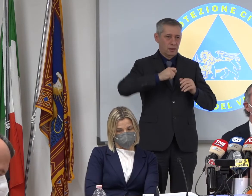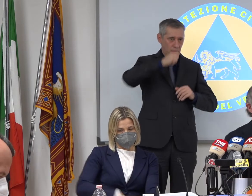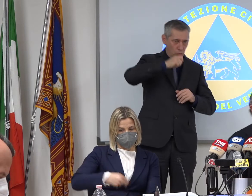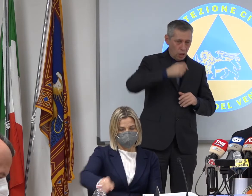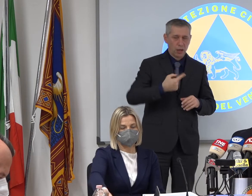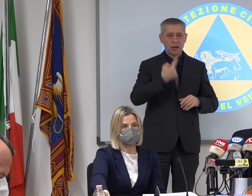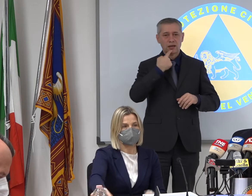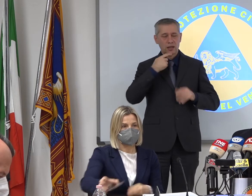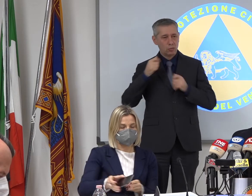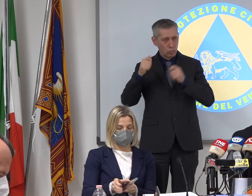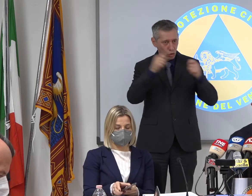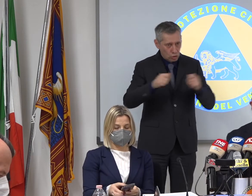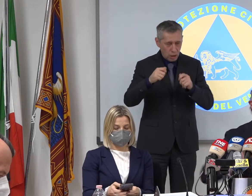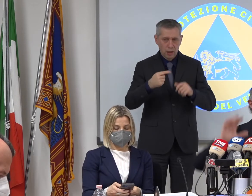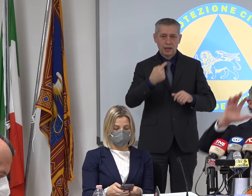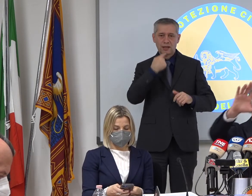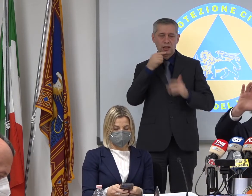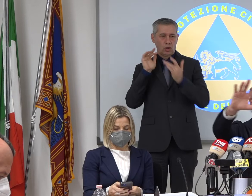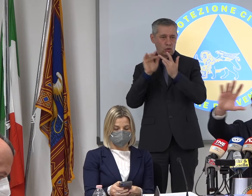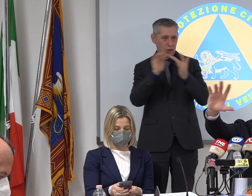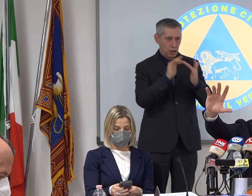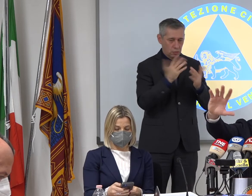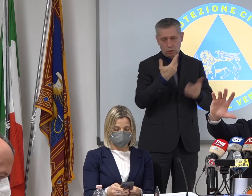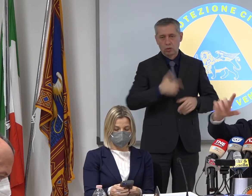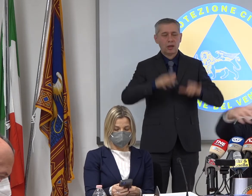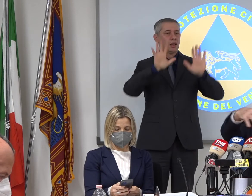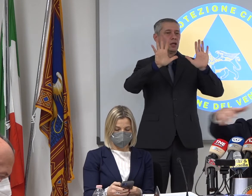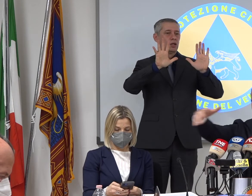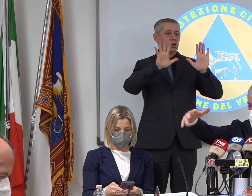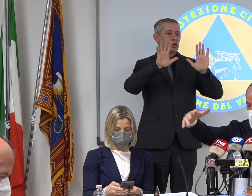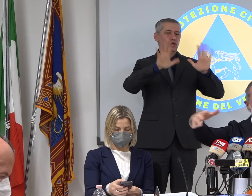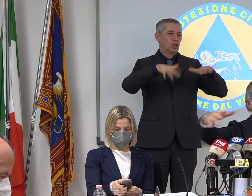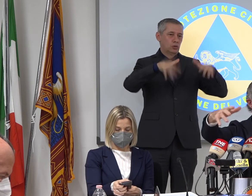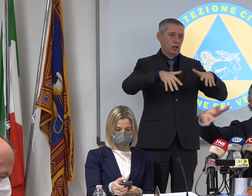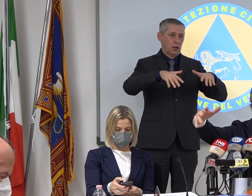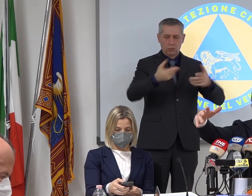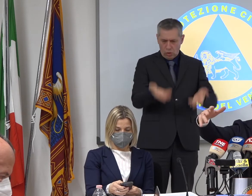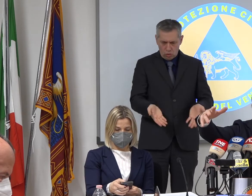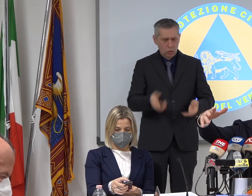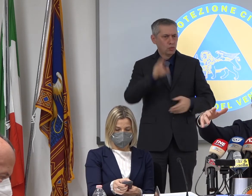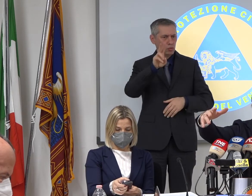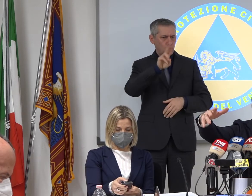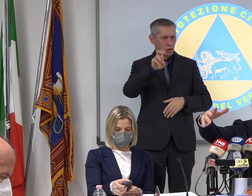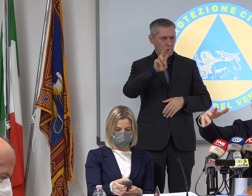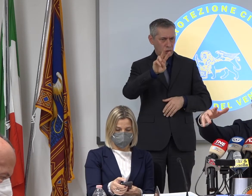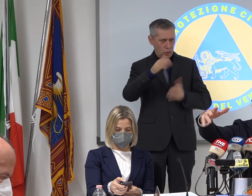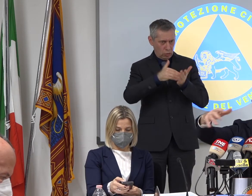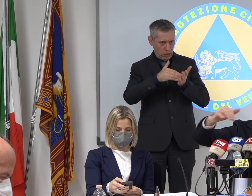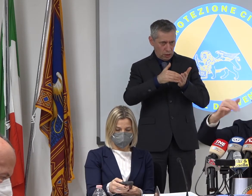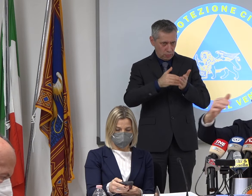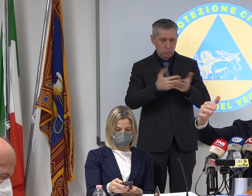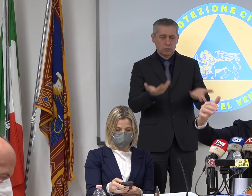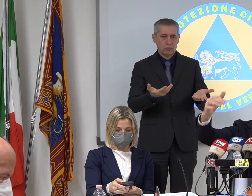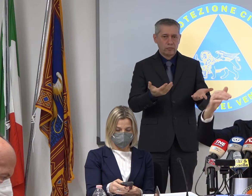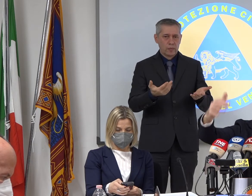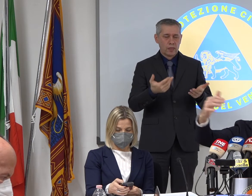chi contattare. Allora, davanti a una platea di 10.000 persone positive, di quelle di oggi, 224.000, so che non